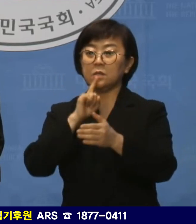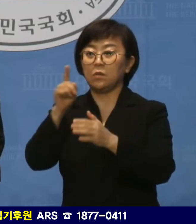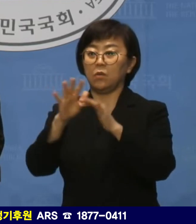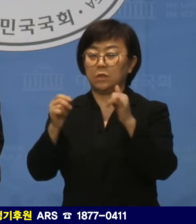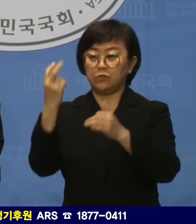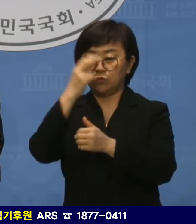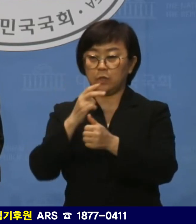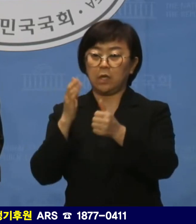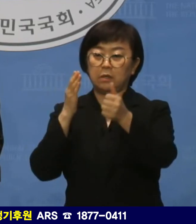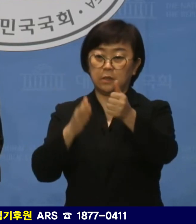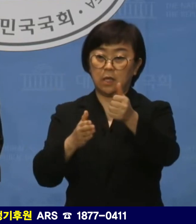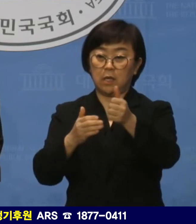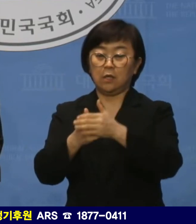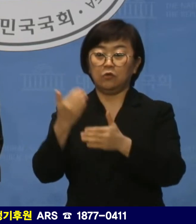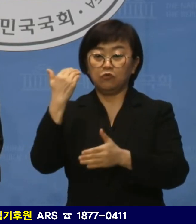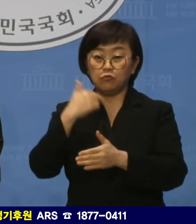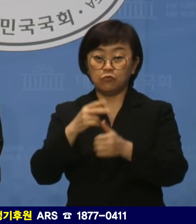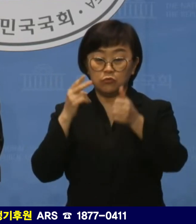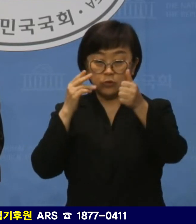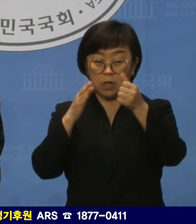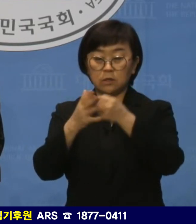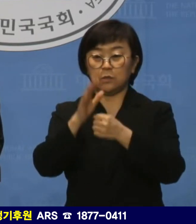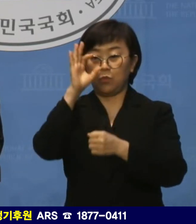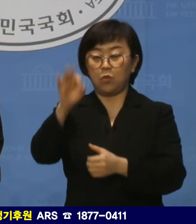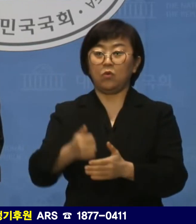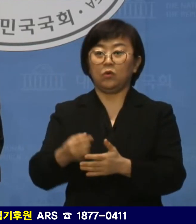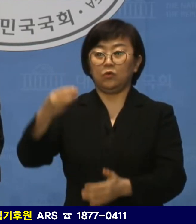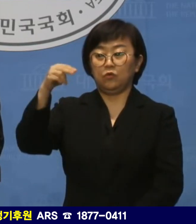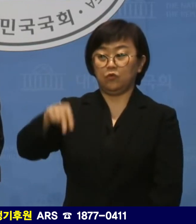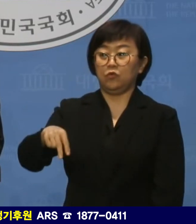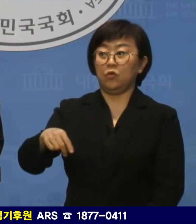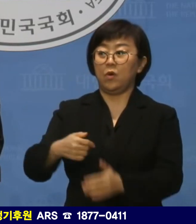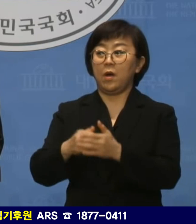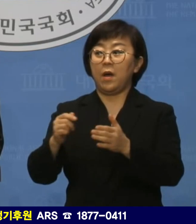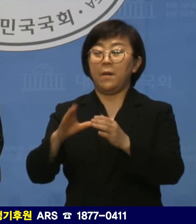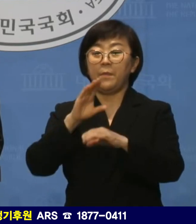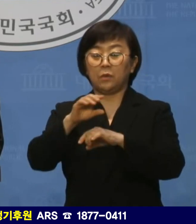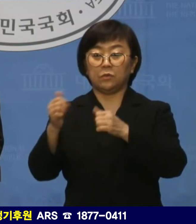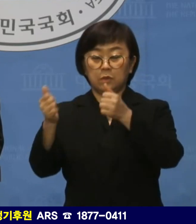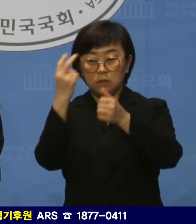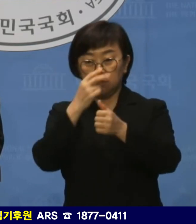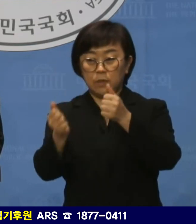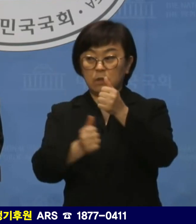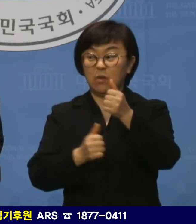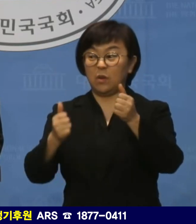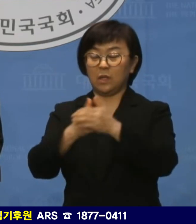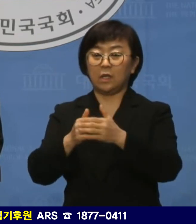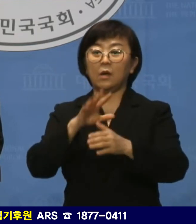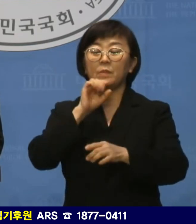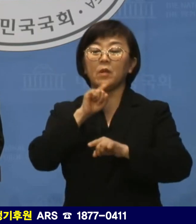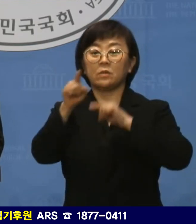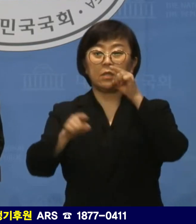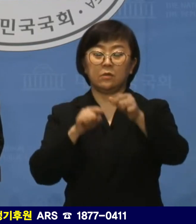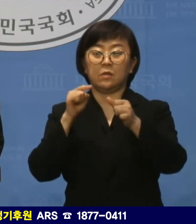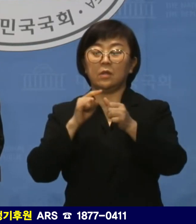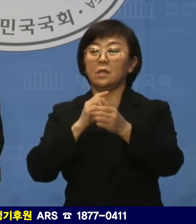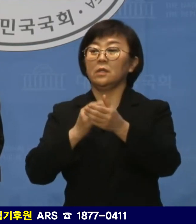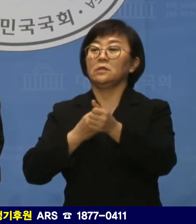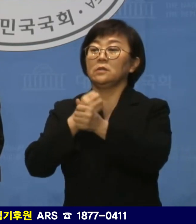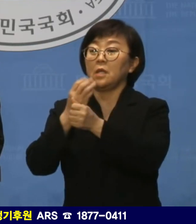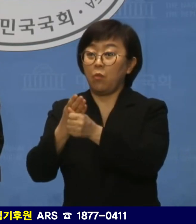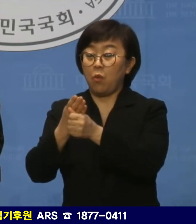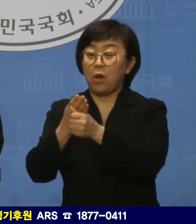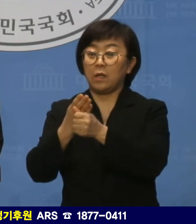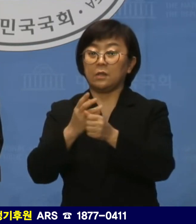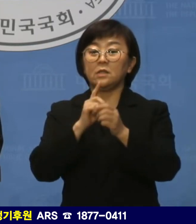검찰이 누구를 수사하는지 지켜보겠습니다. 류일임 방송통신심의위원회가 민원 사주를 제보한